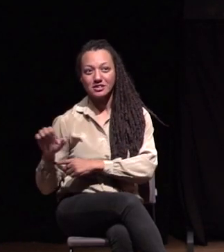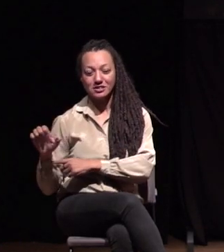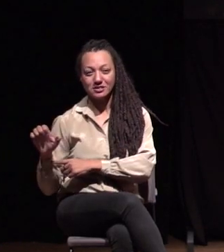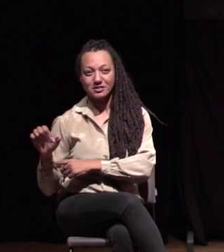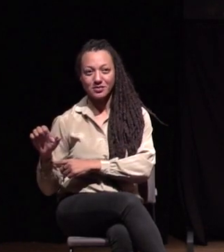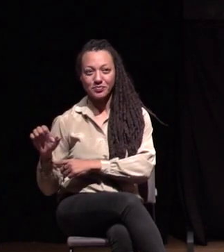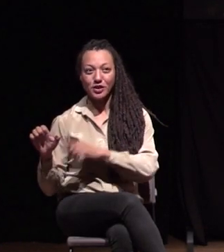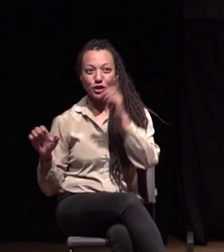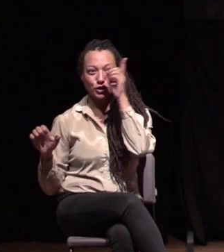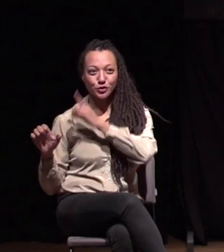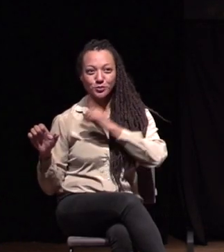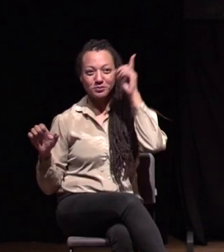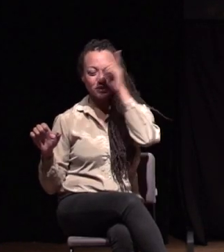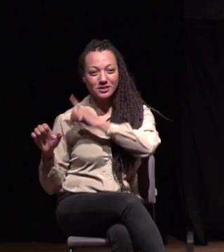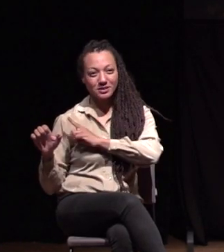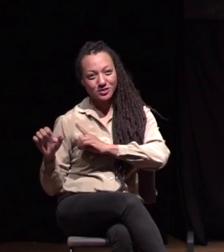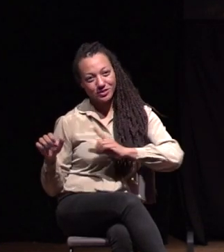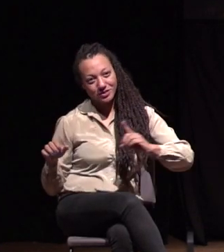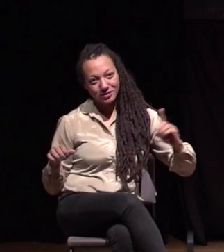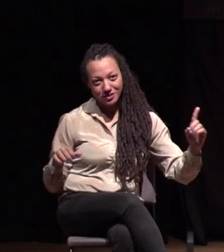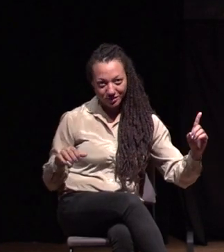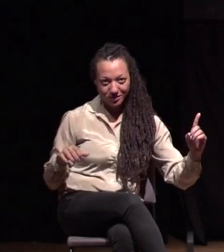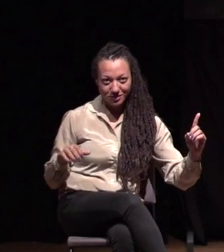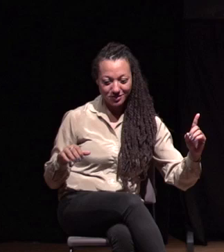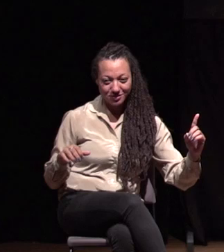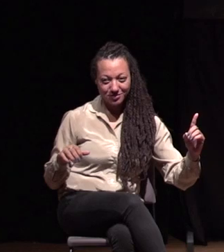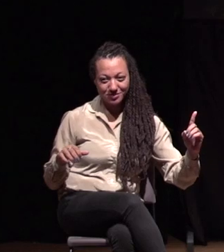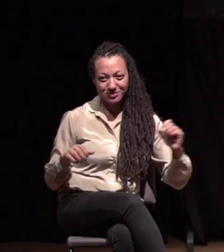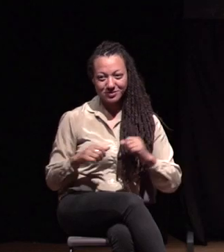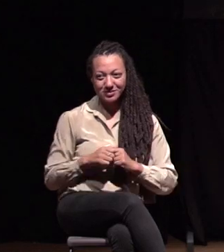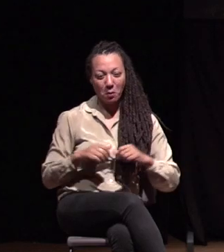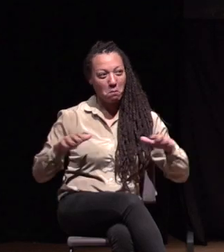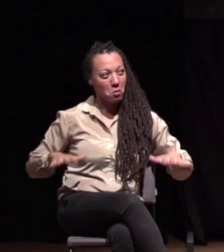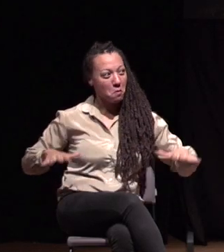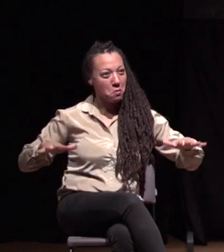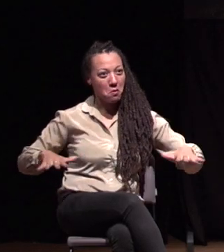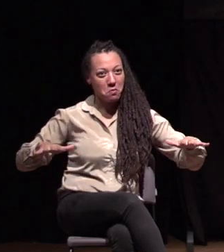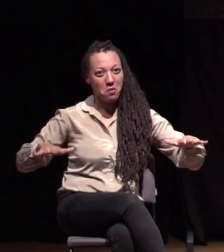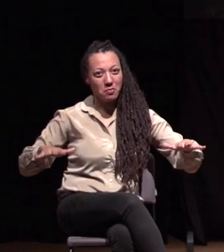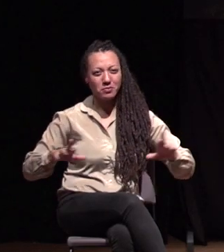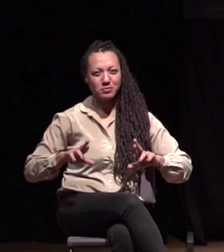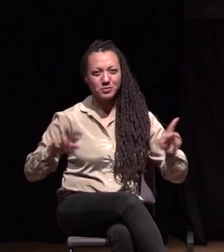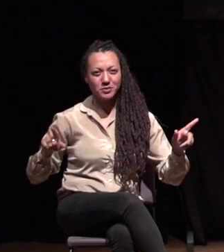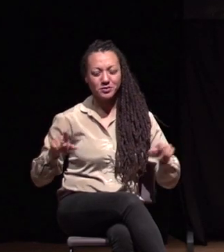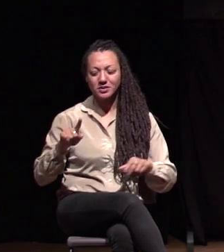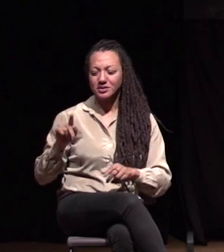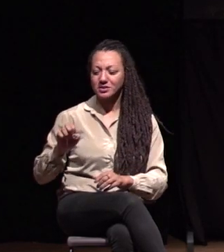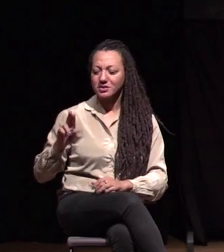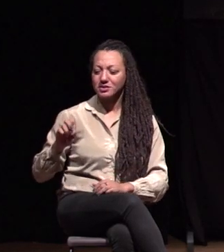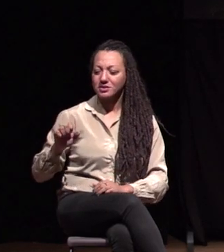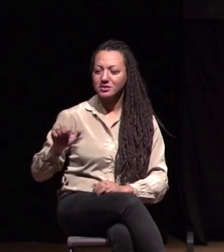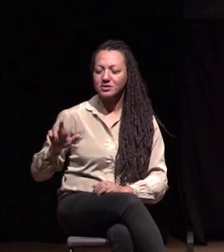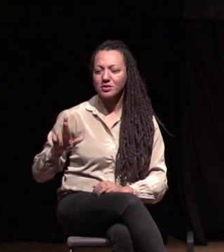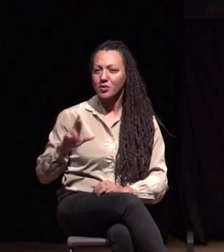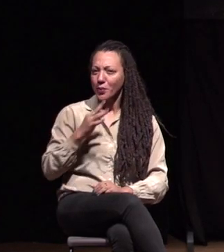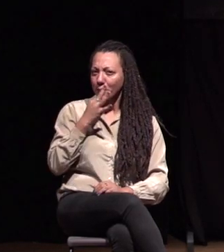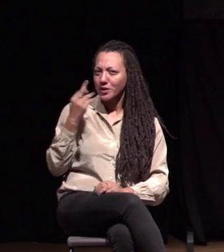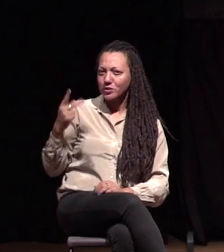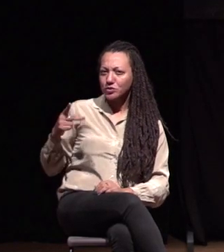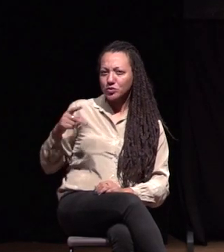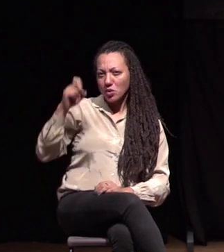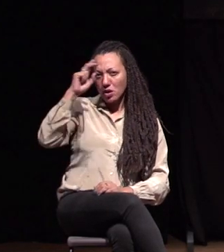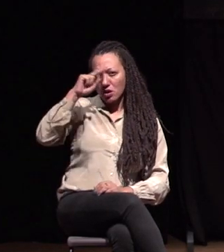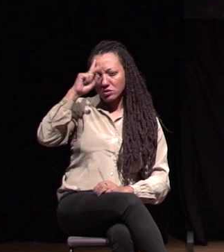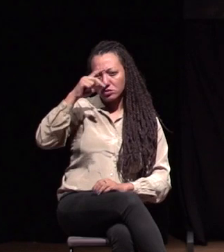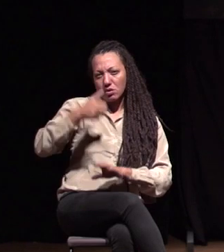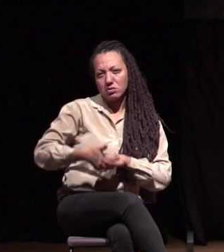domingo mais reservado às manifestações à direita. Então, a pergunta é para o Zeuler, como que ele vê